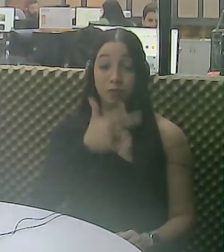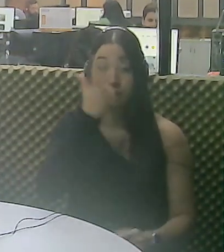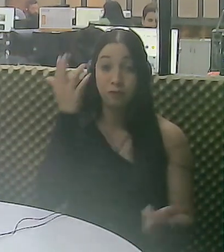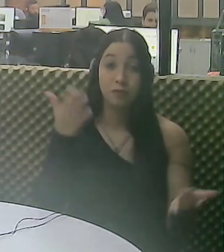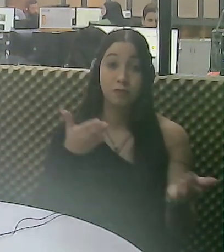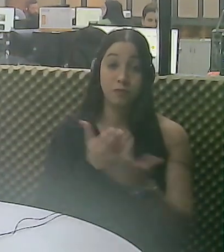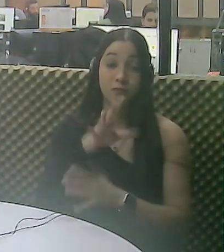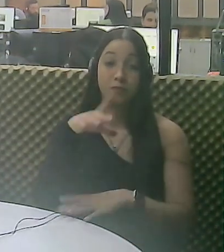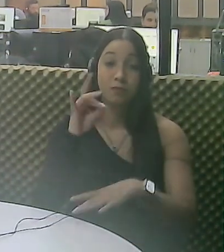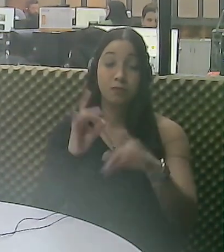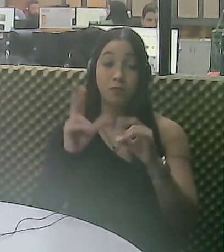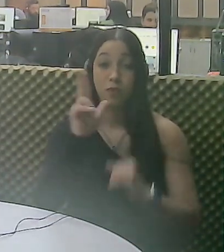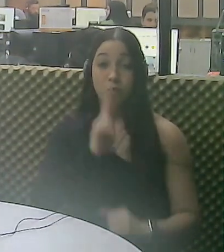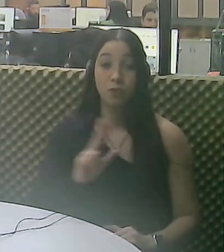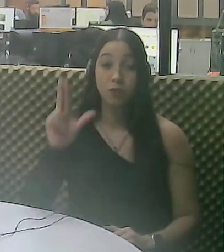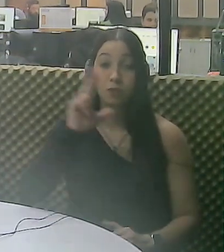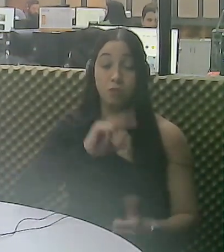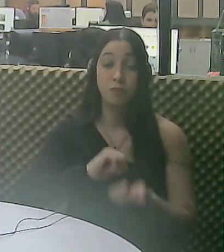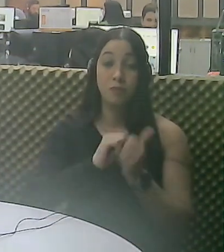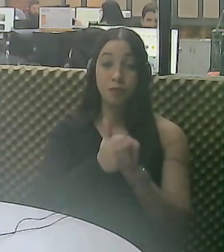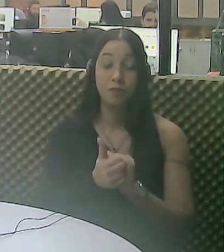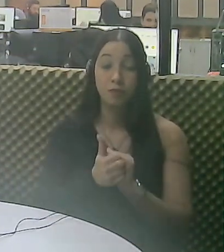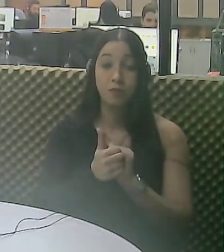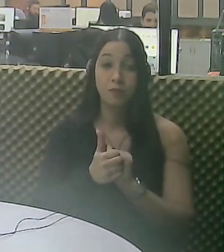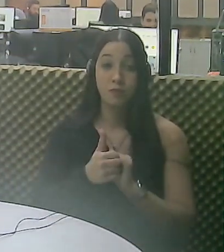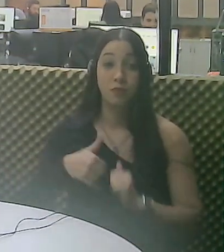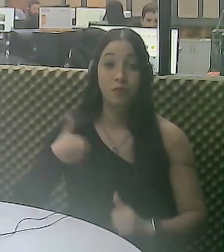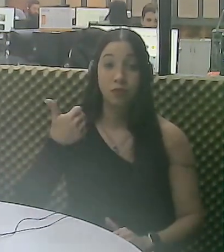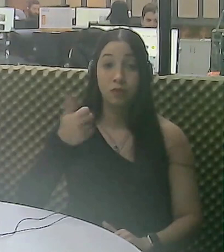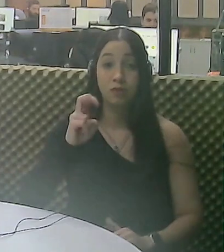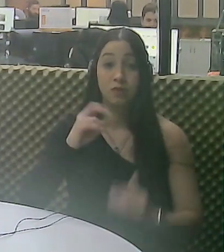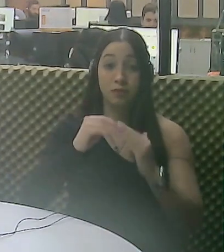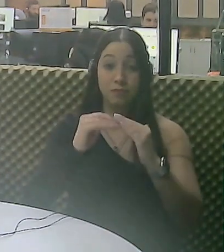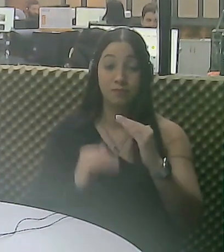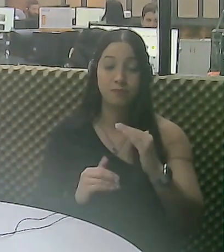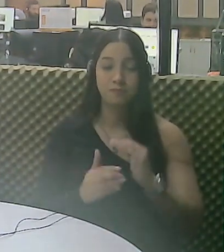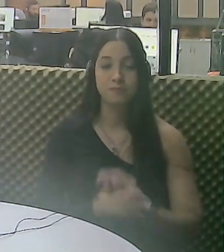na peneira do Uberlândia Esporte Clube na categoria Sub-15.